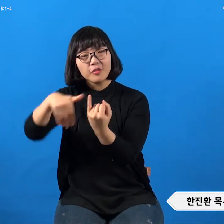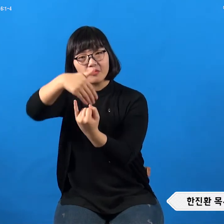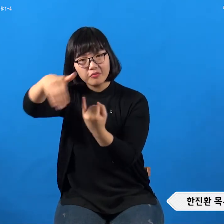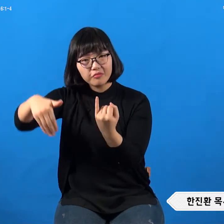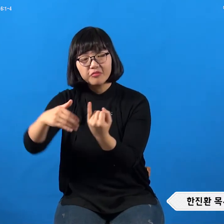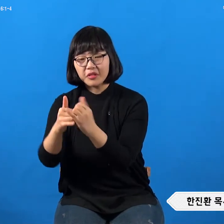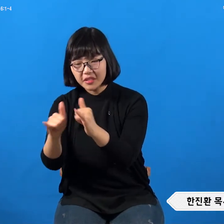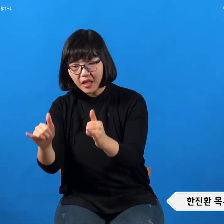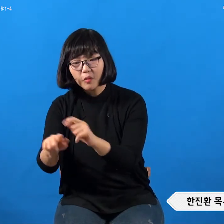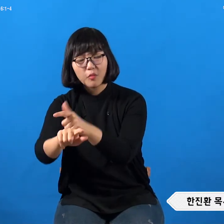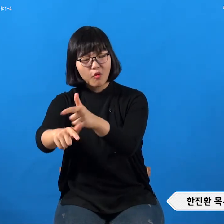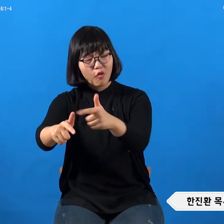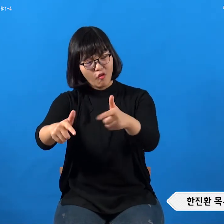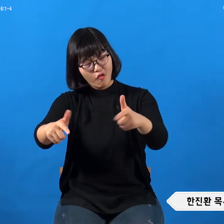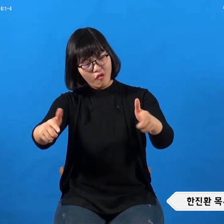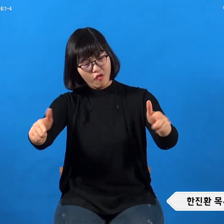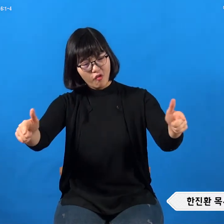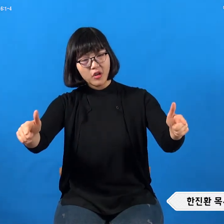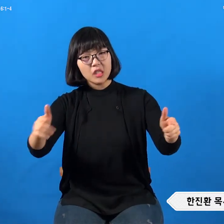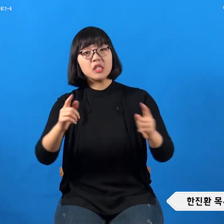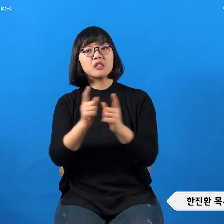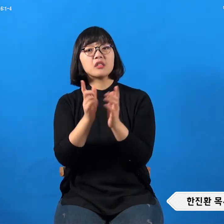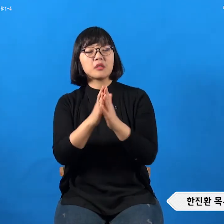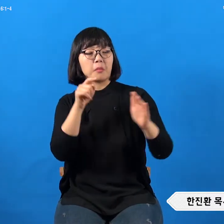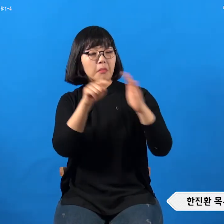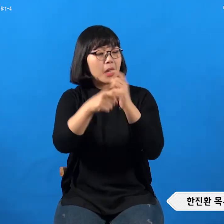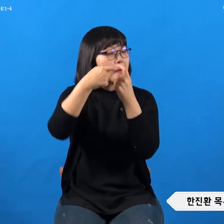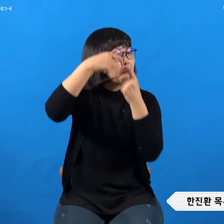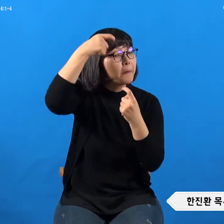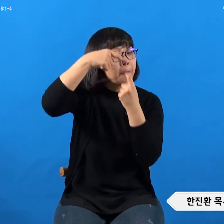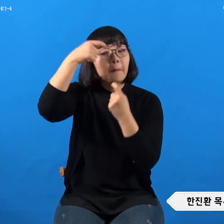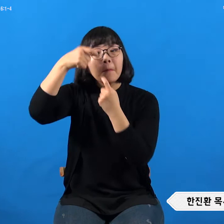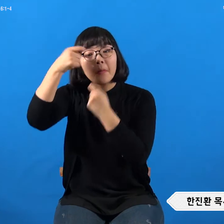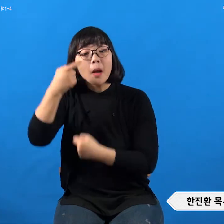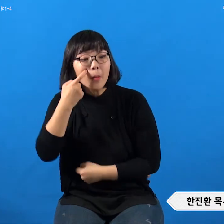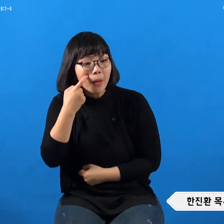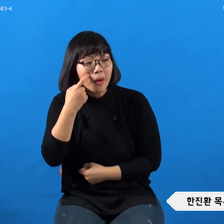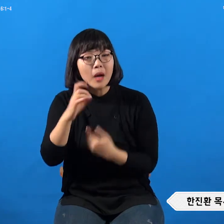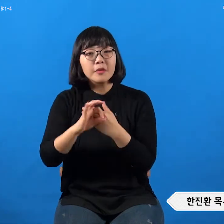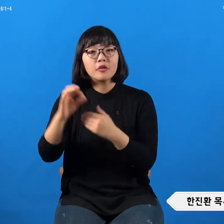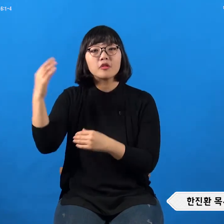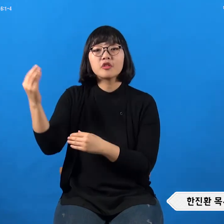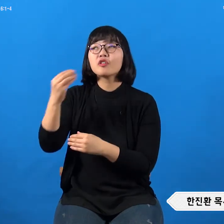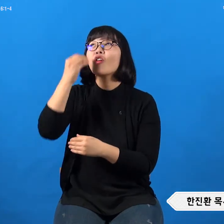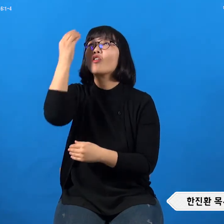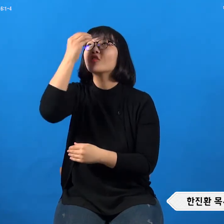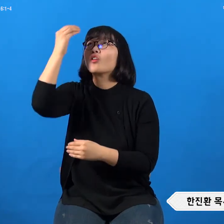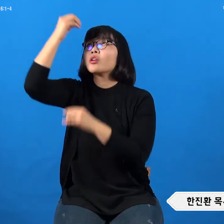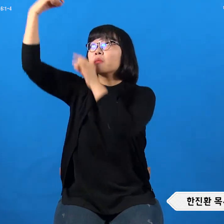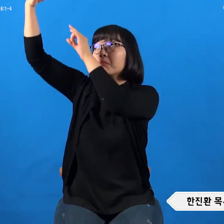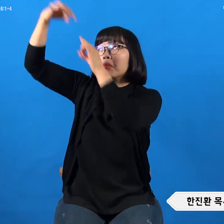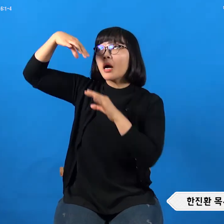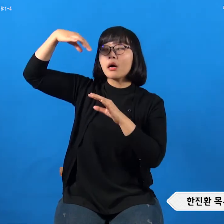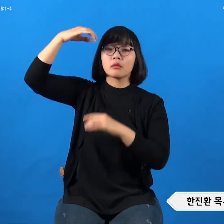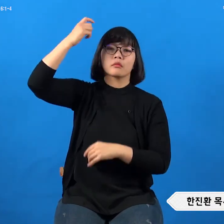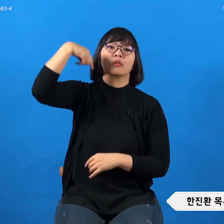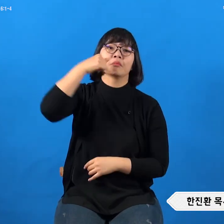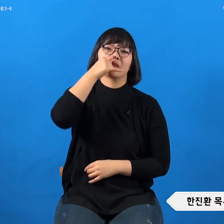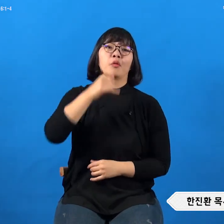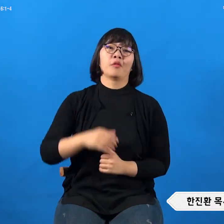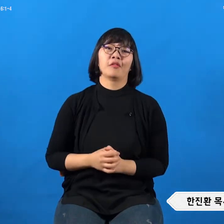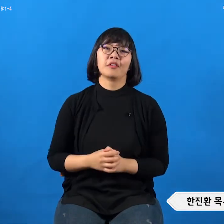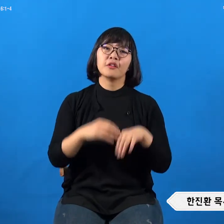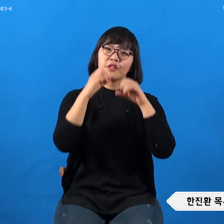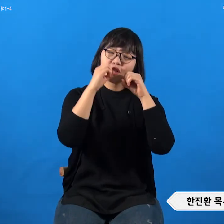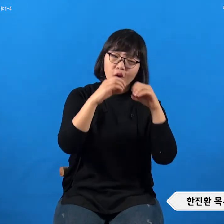사역 가보면 성령님이 보여주시는 사람들이 있습니다. 여름에 단기선교